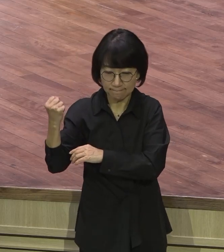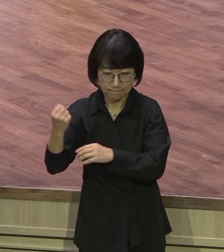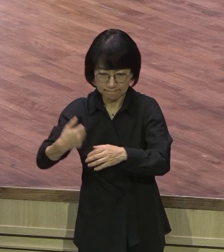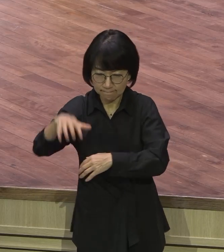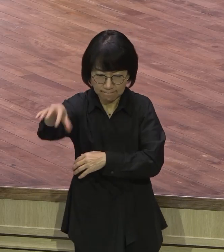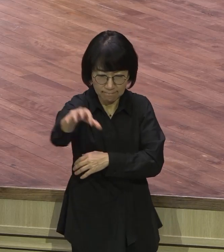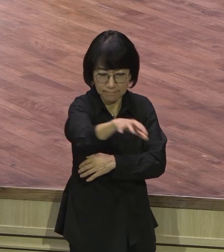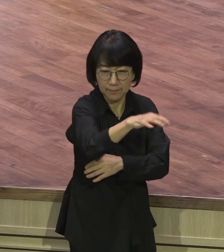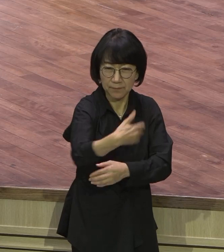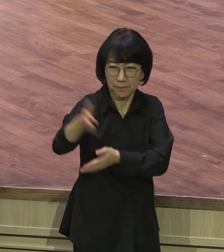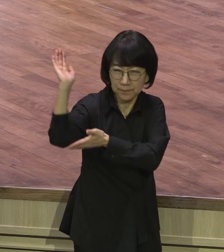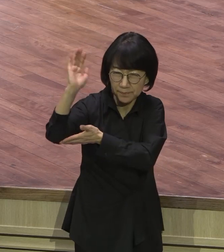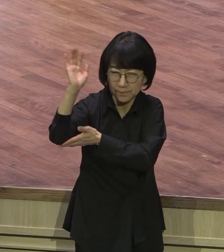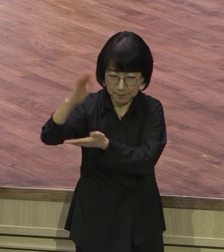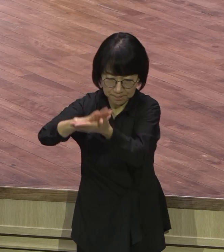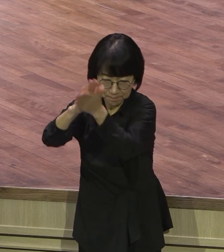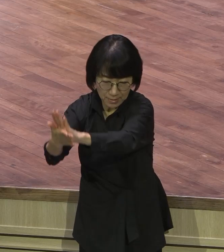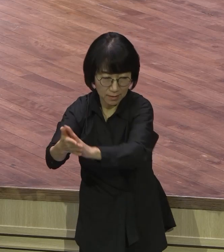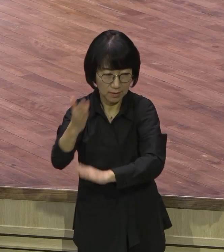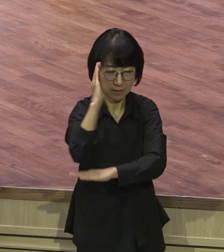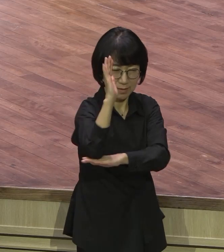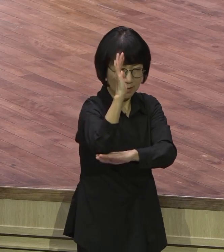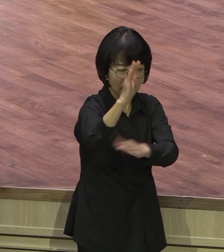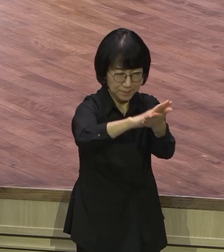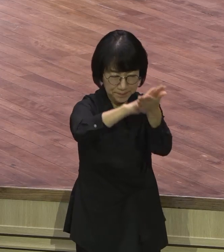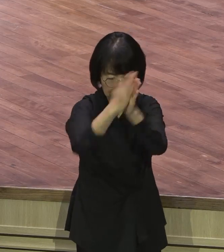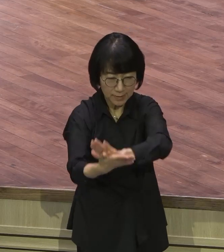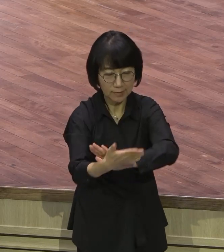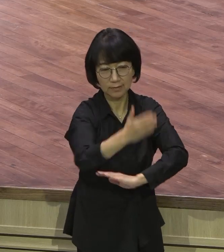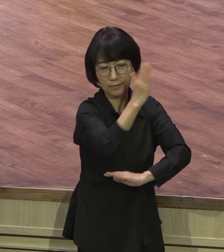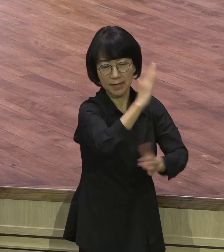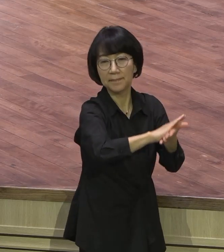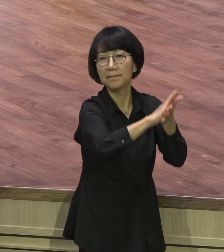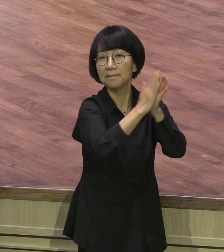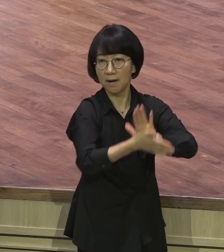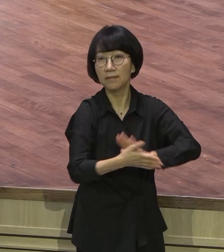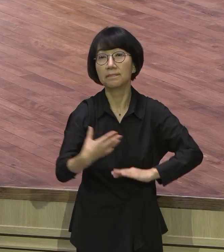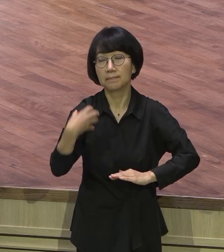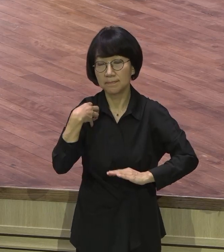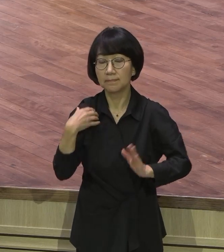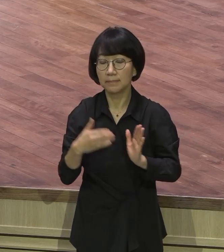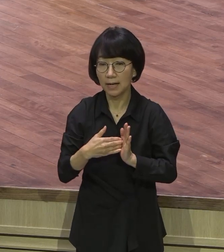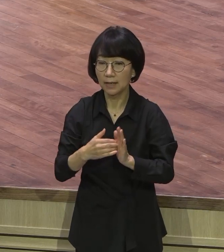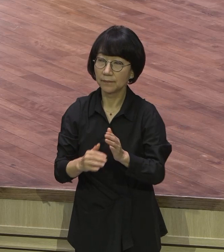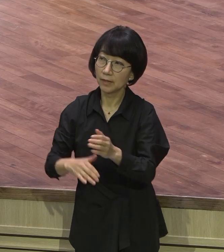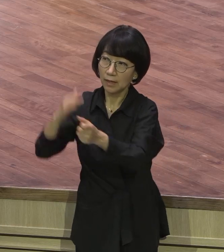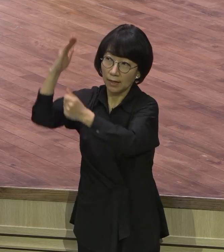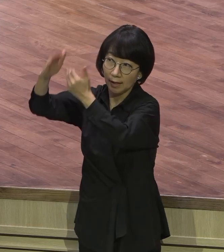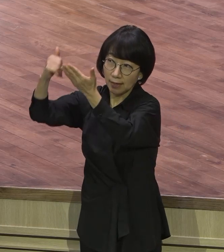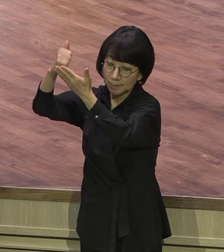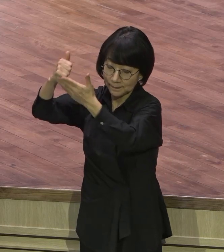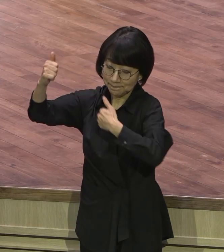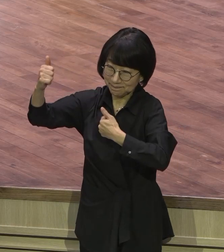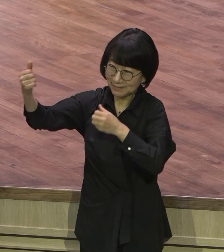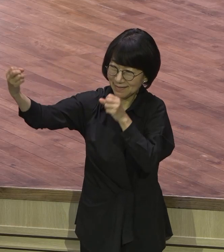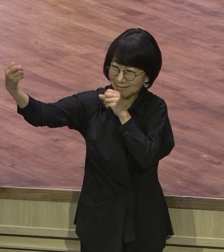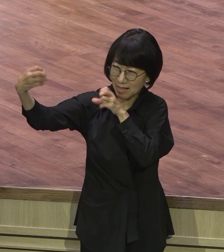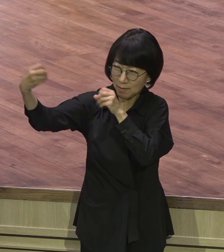현장 변화시키기 시작했어요 하나님과의 대화 이